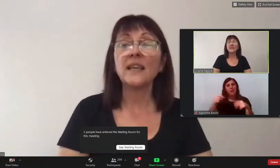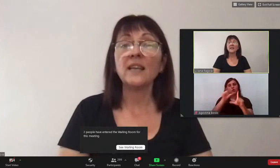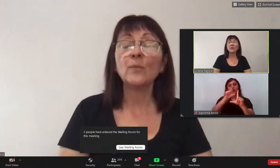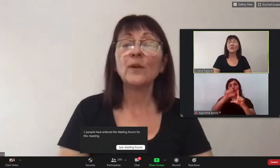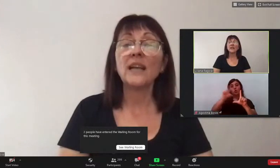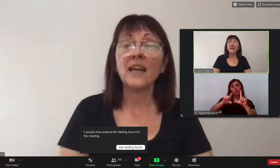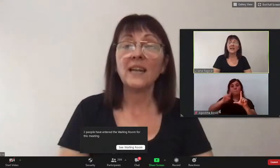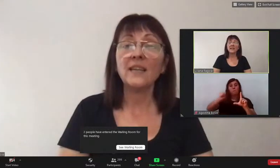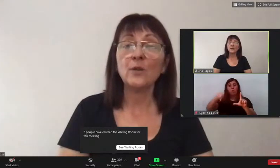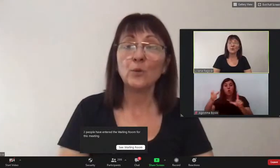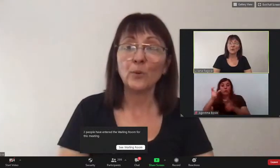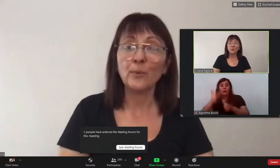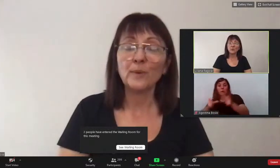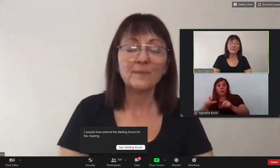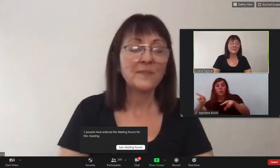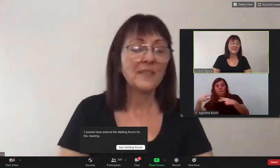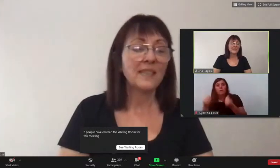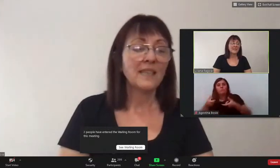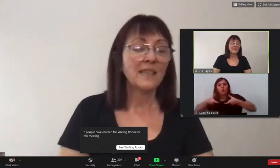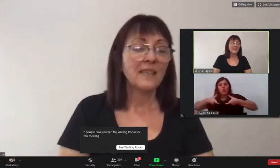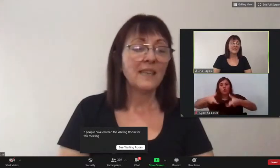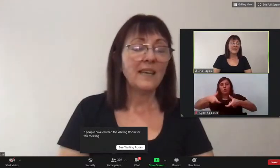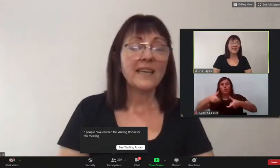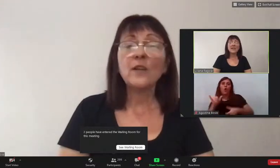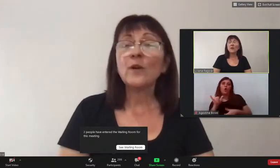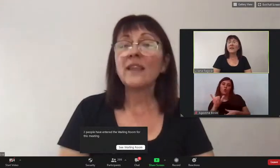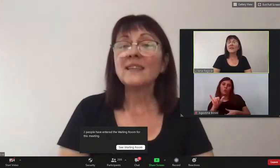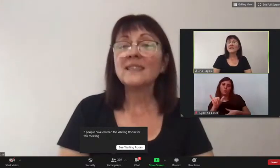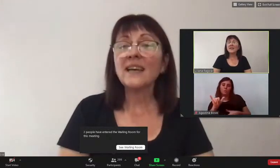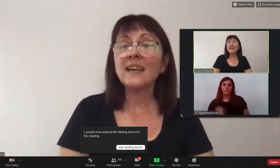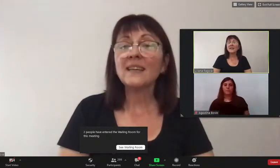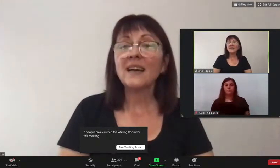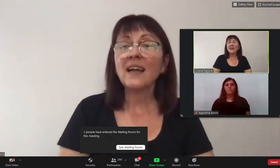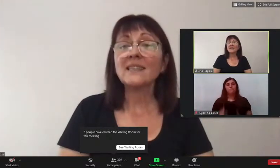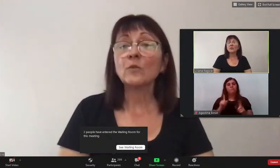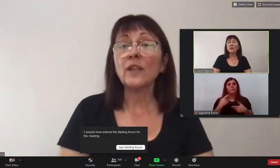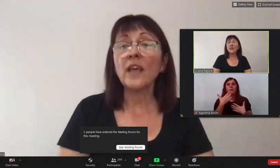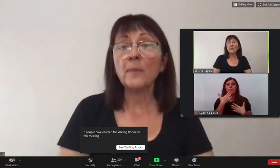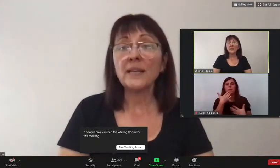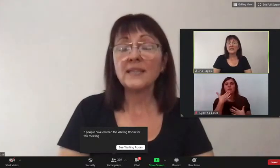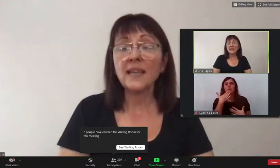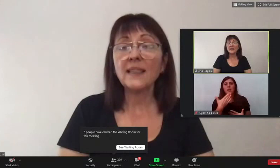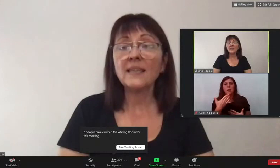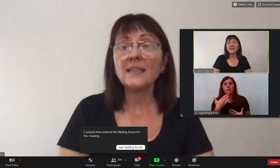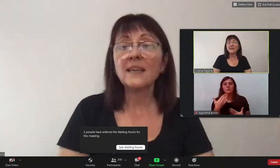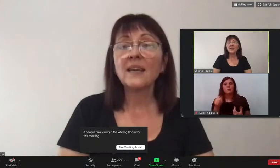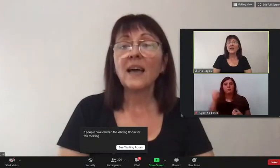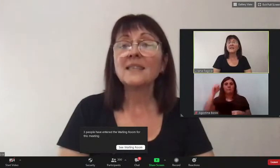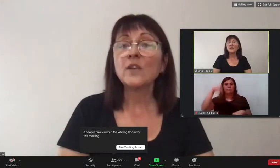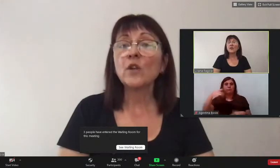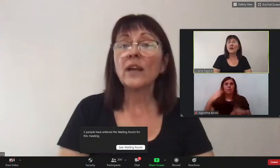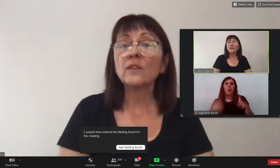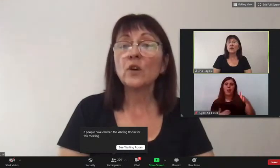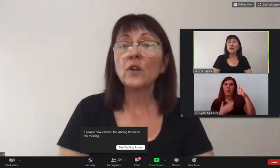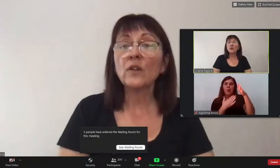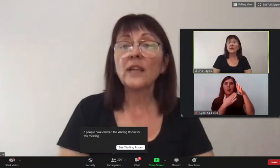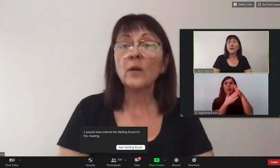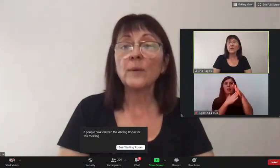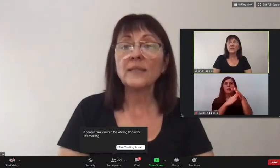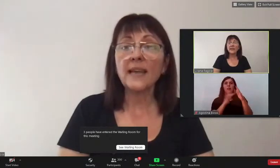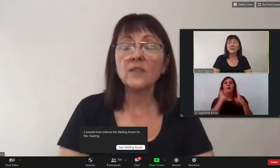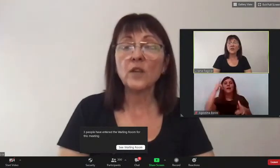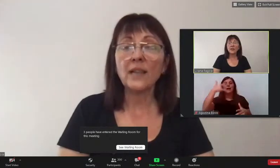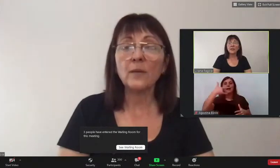están siguiendo por el canal de YouTube. Quiero agradecer a las autoridades presentes, al señor rector